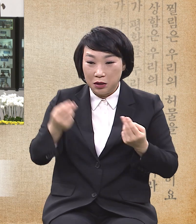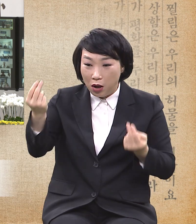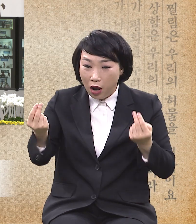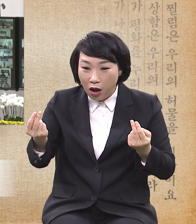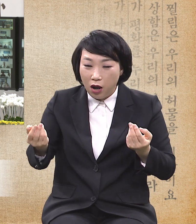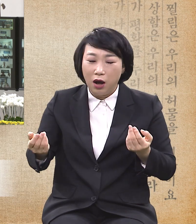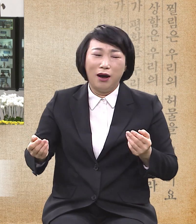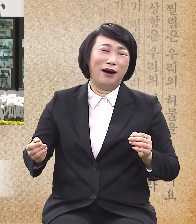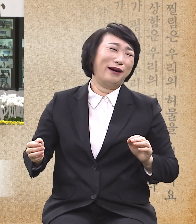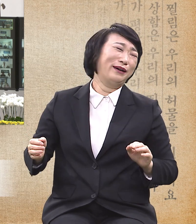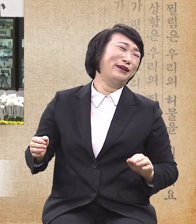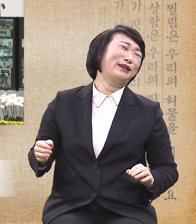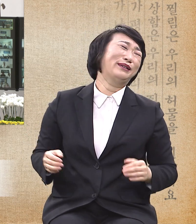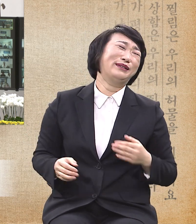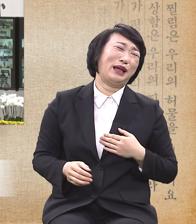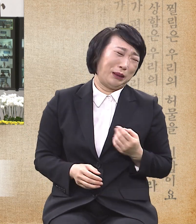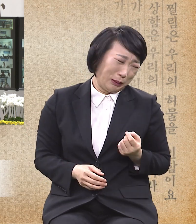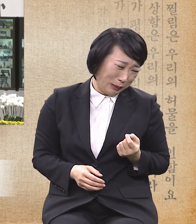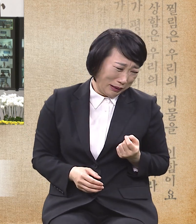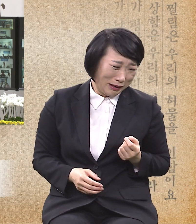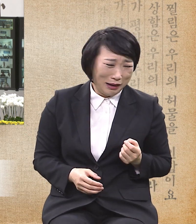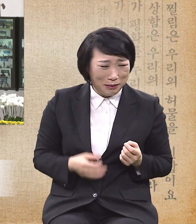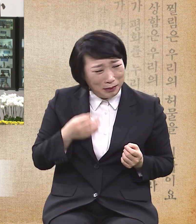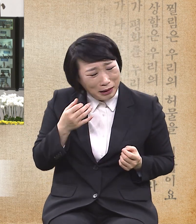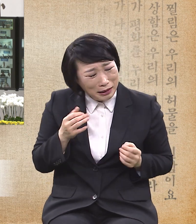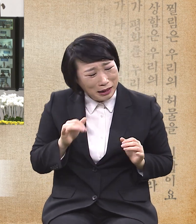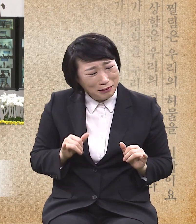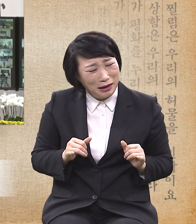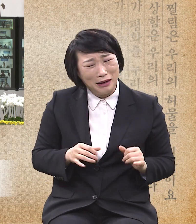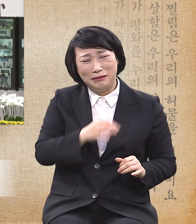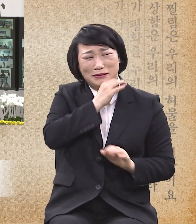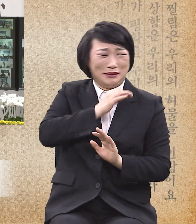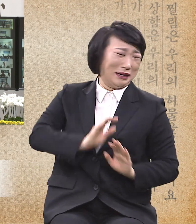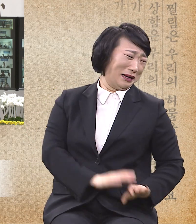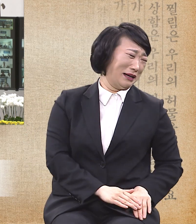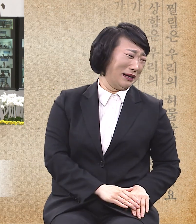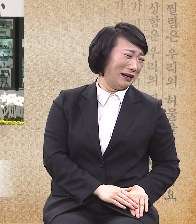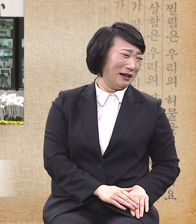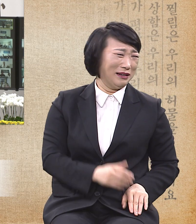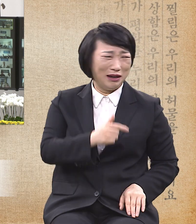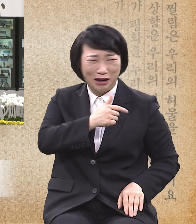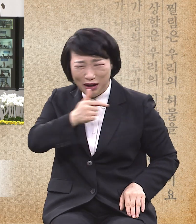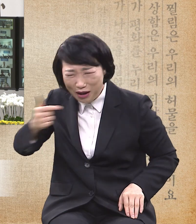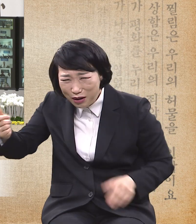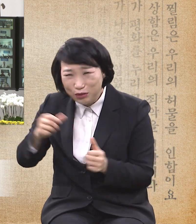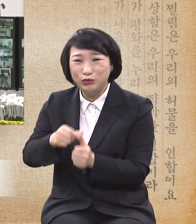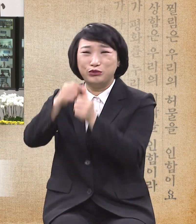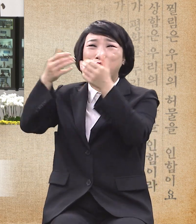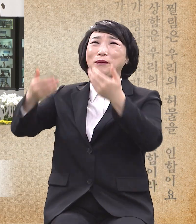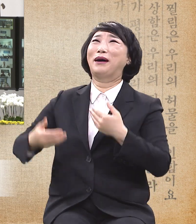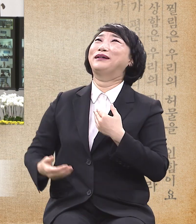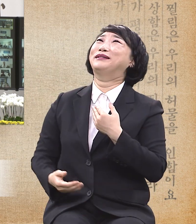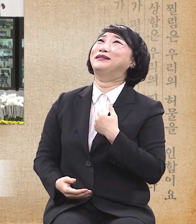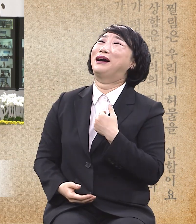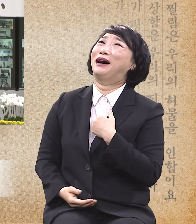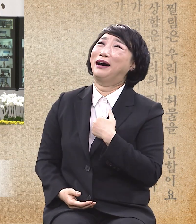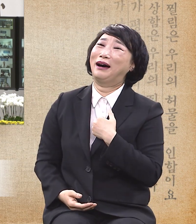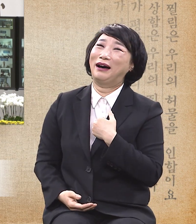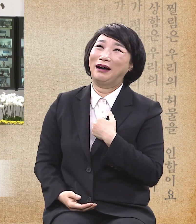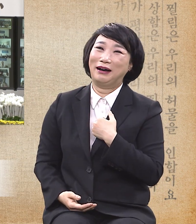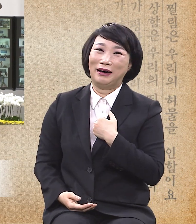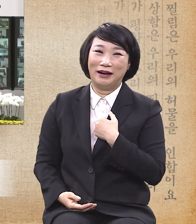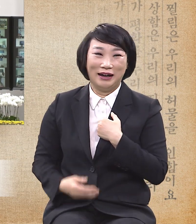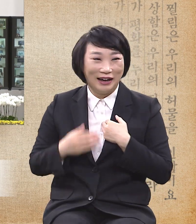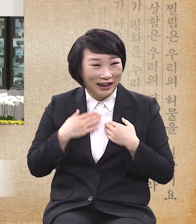비교해 보면 내 것은 보일까봐 부끄러워. 너무 큰 것으로 구원받았기